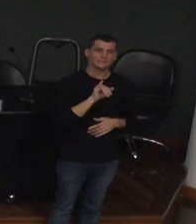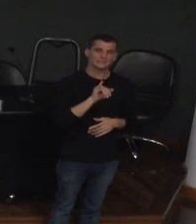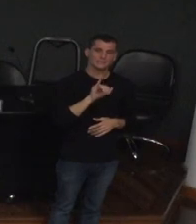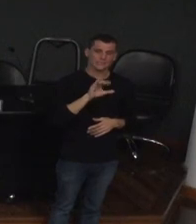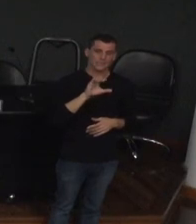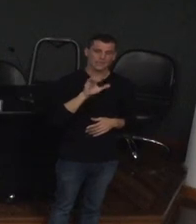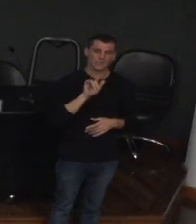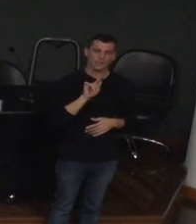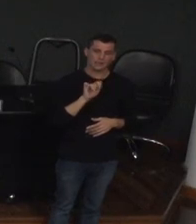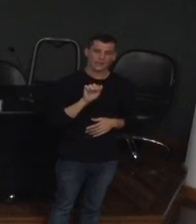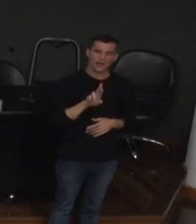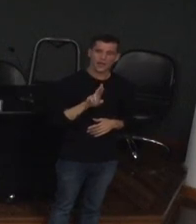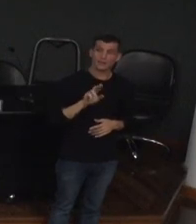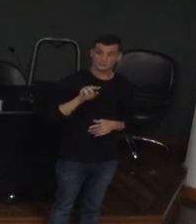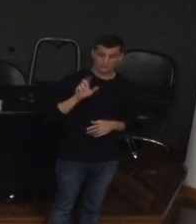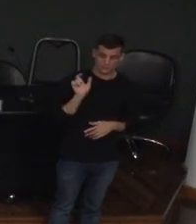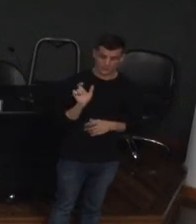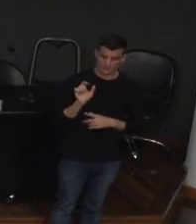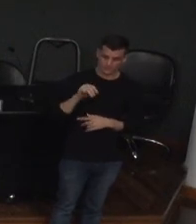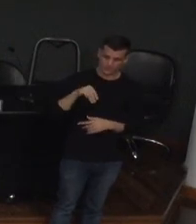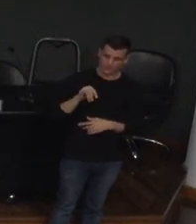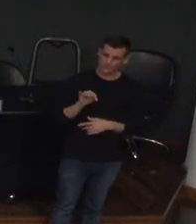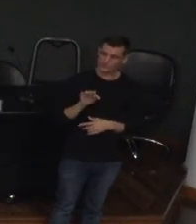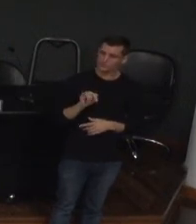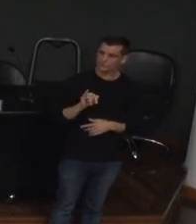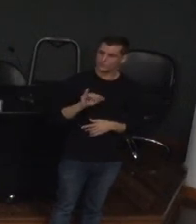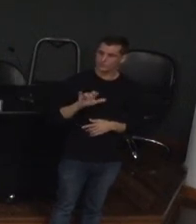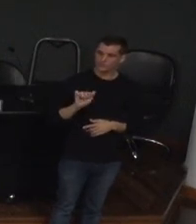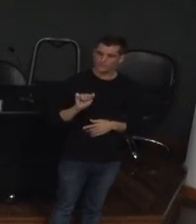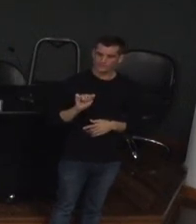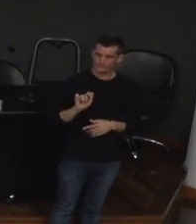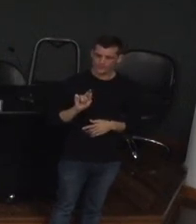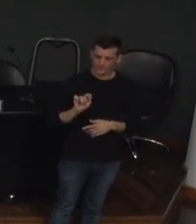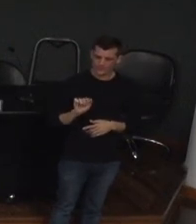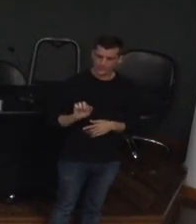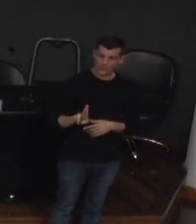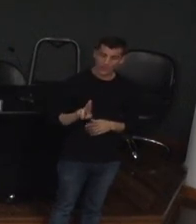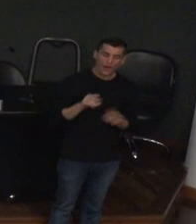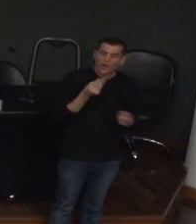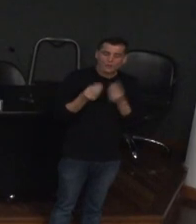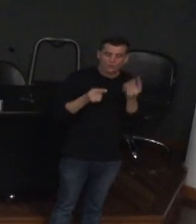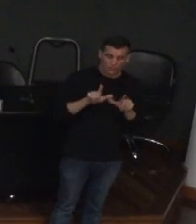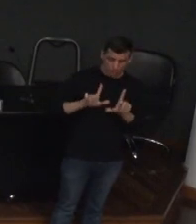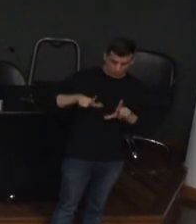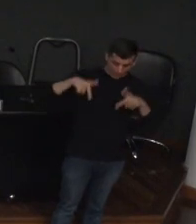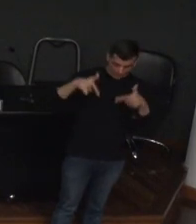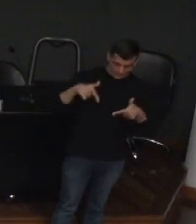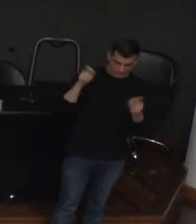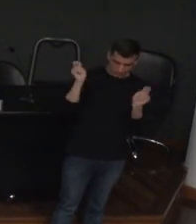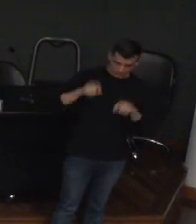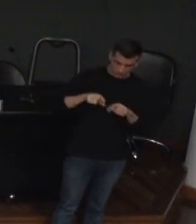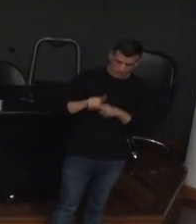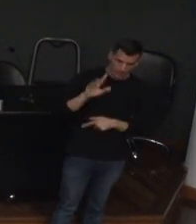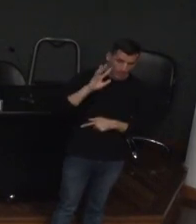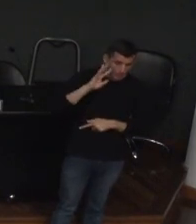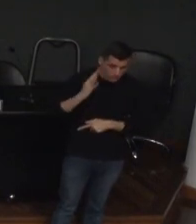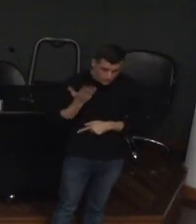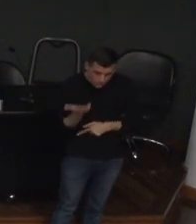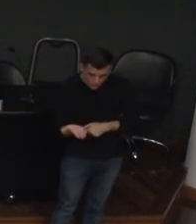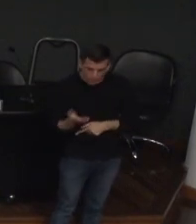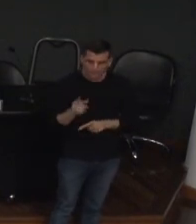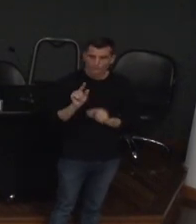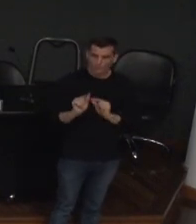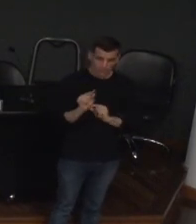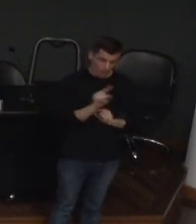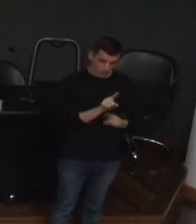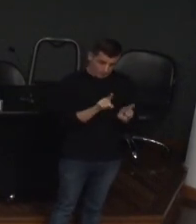ação que a gente sugeriu foi a conscientização do servidor que atua nesse processo, para ele saber que ele, o que ele não pode fazer e